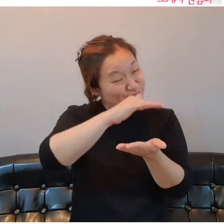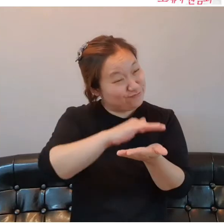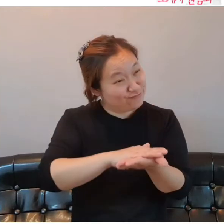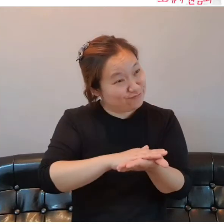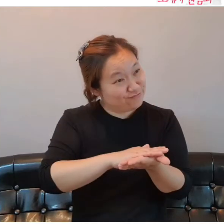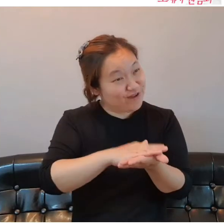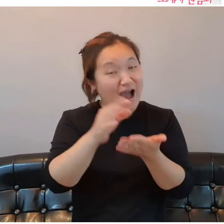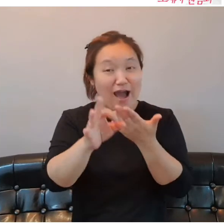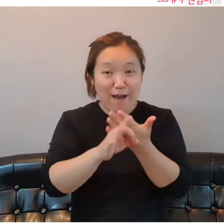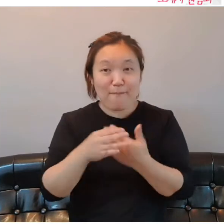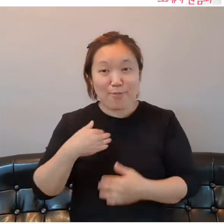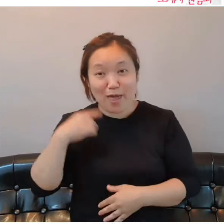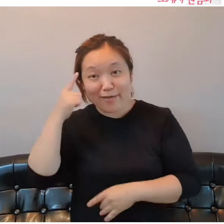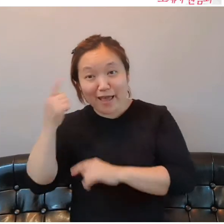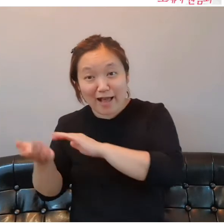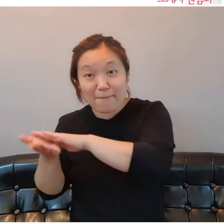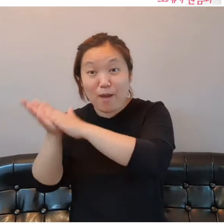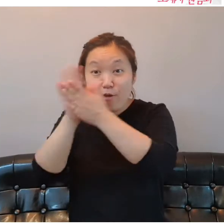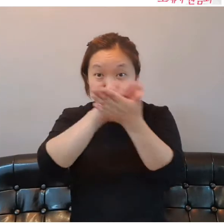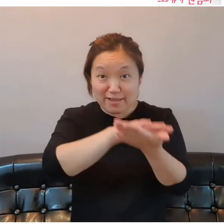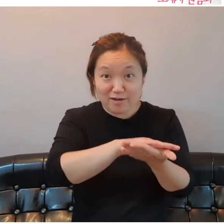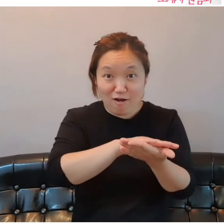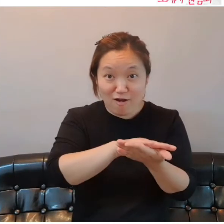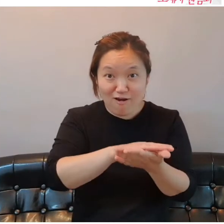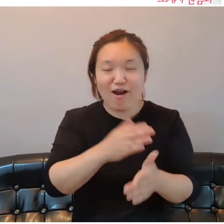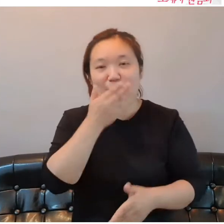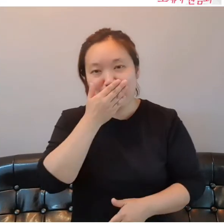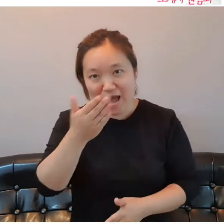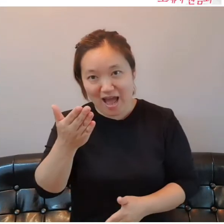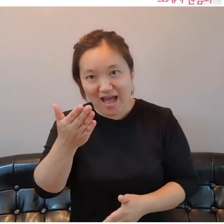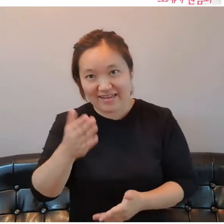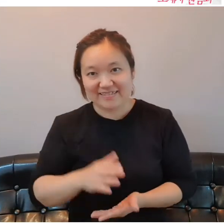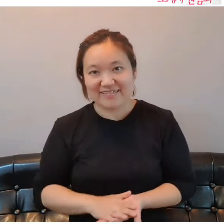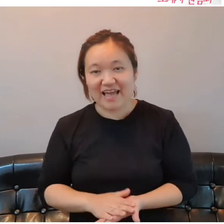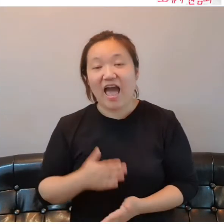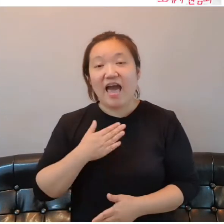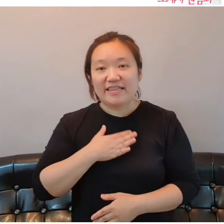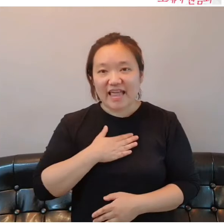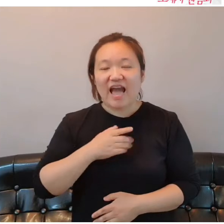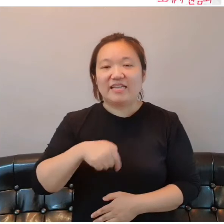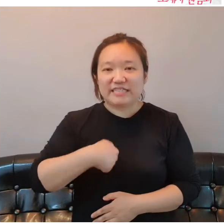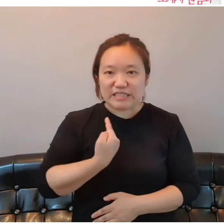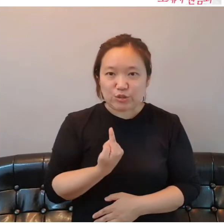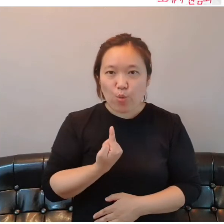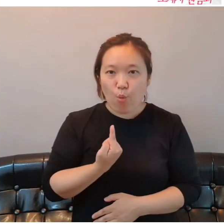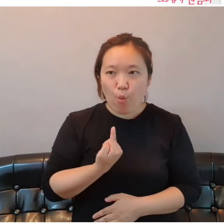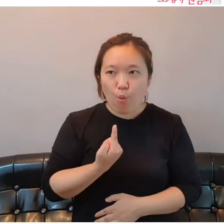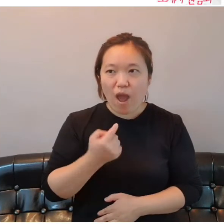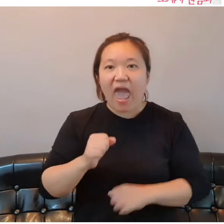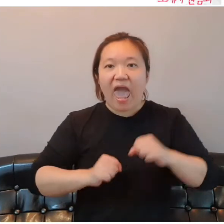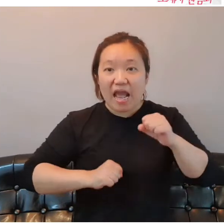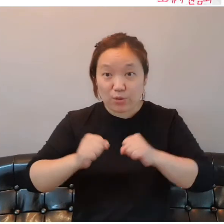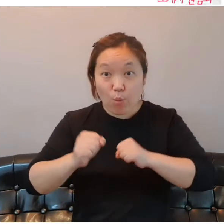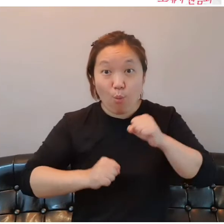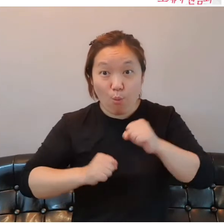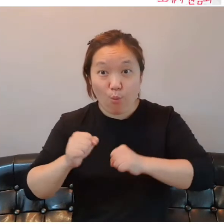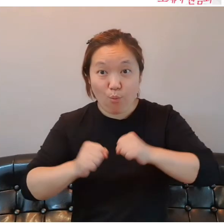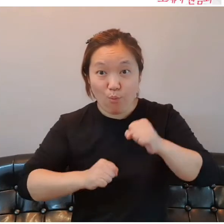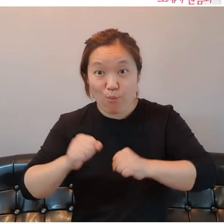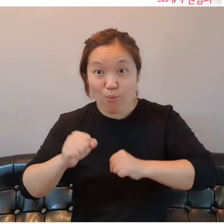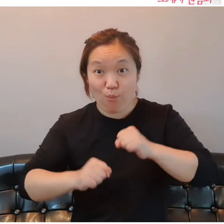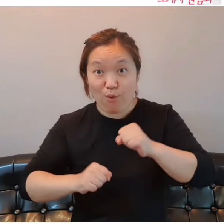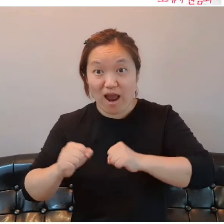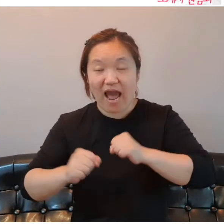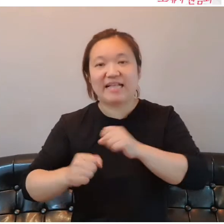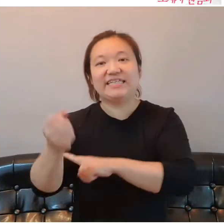다른 부분들로 확장되실 겁니다. 온전히 스스로의 삶을 인정하고 앞으로를 살아갈 수 있는 힘을 얻게